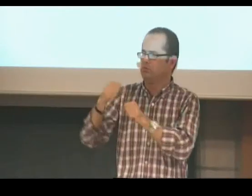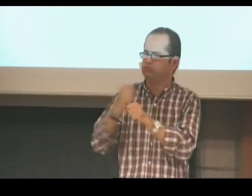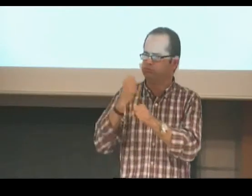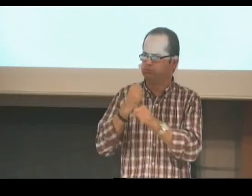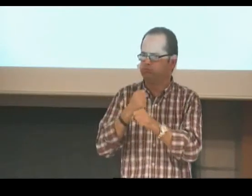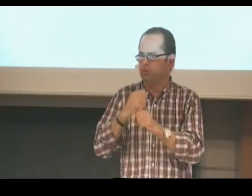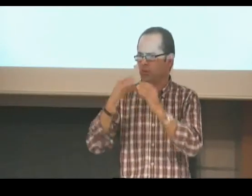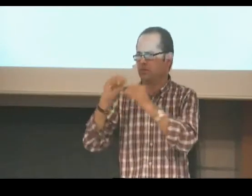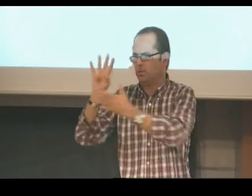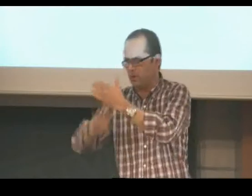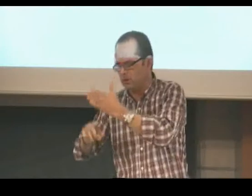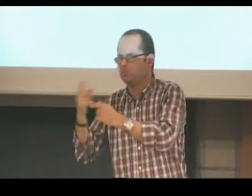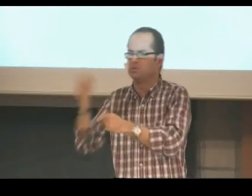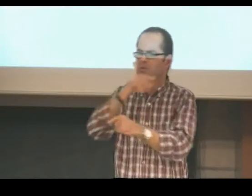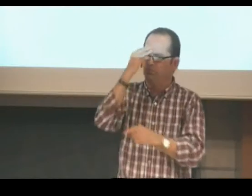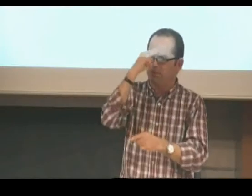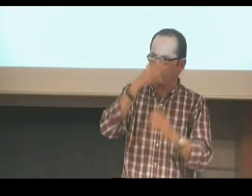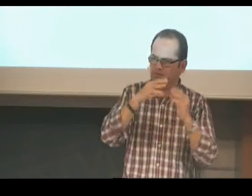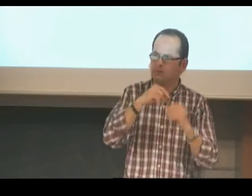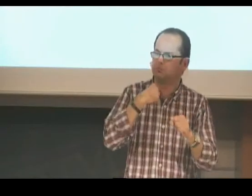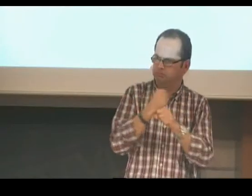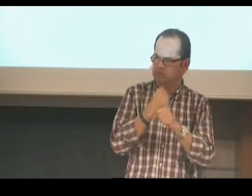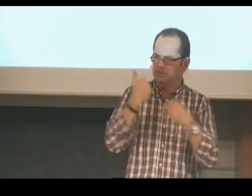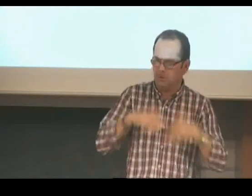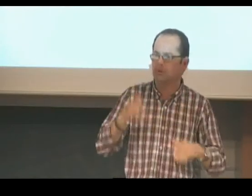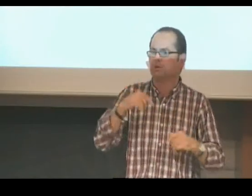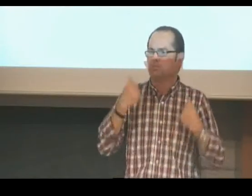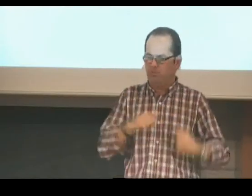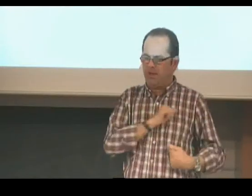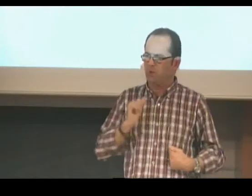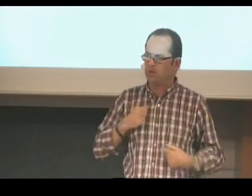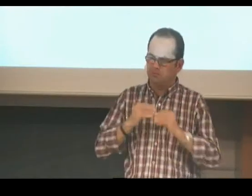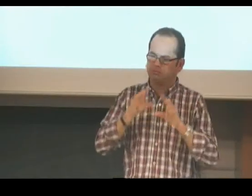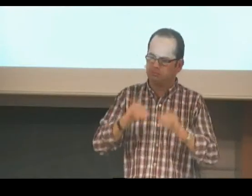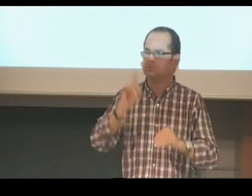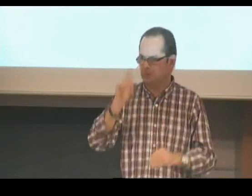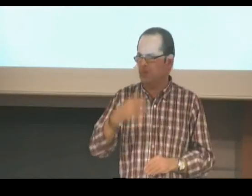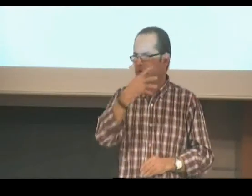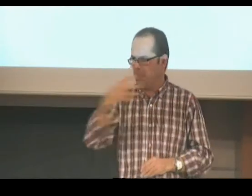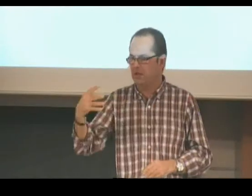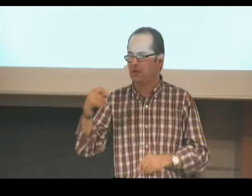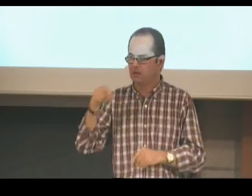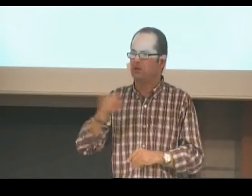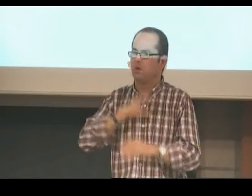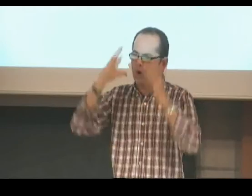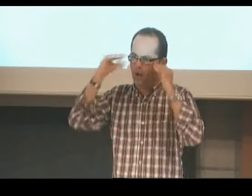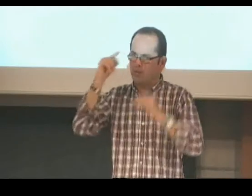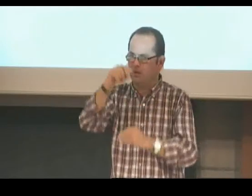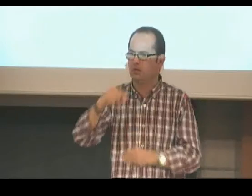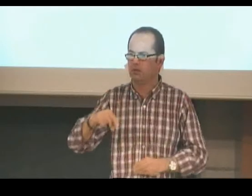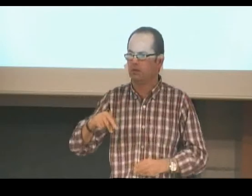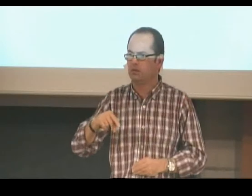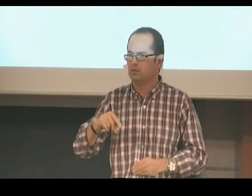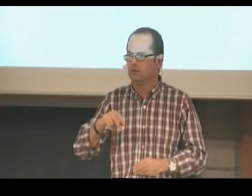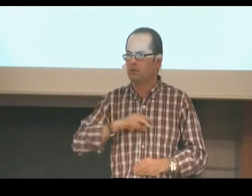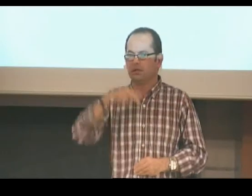l'ILEX és adequat o no per fer aquest tipus d'investigacions. L'ELAN, hem estat treballant amb l'ELAN a nivell particular, a nivell personal i també